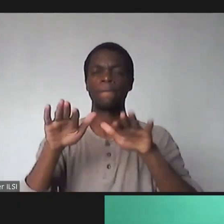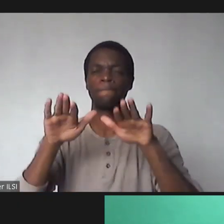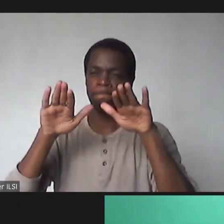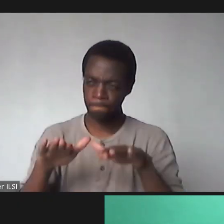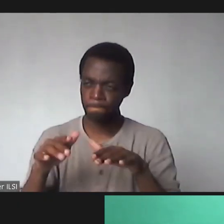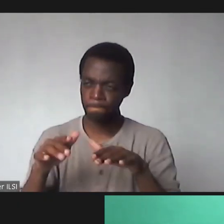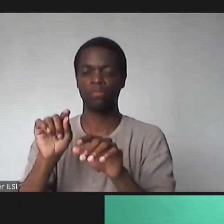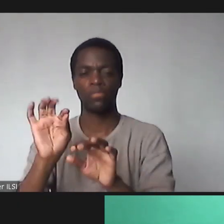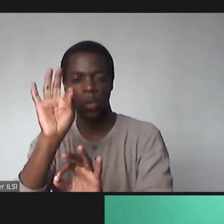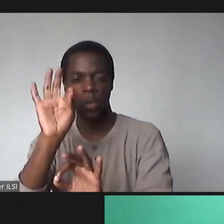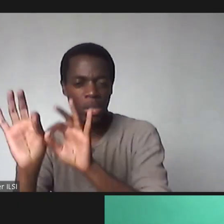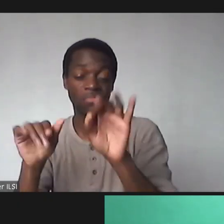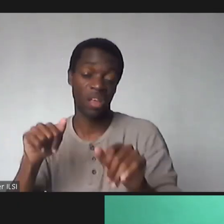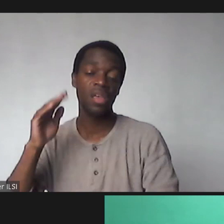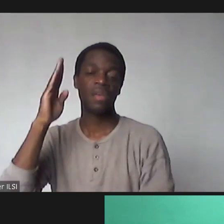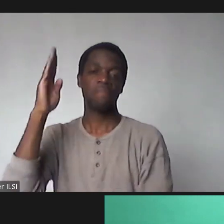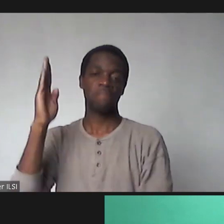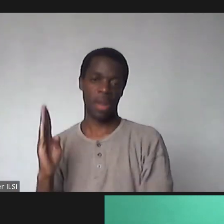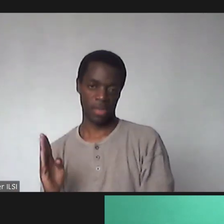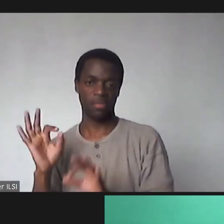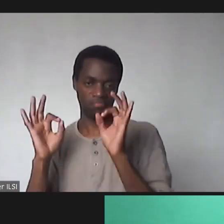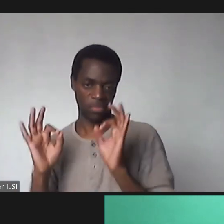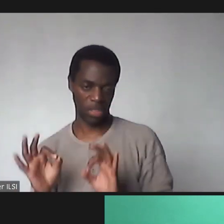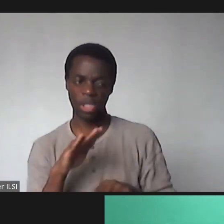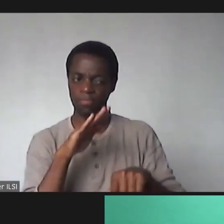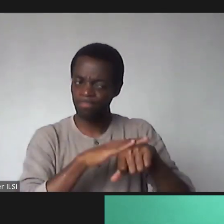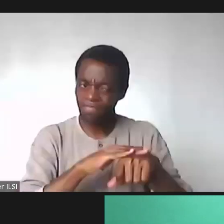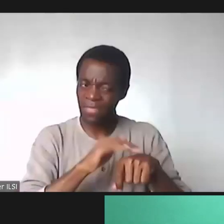hacer esas preguntas de forma correcta.